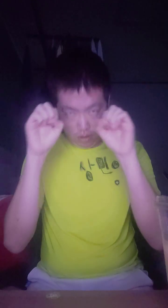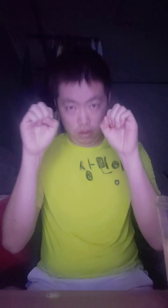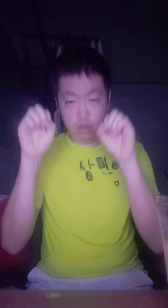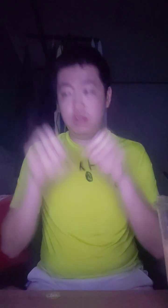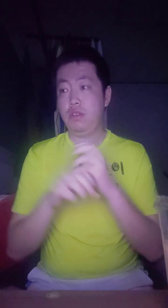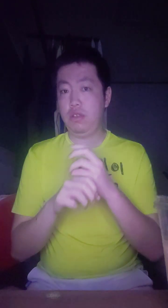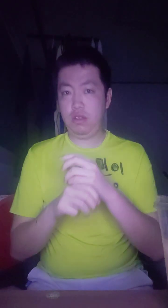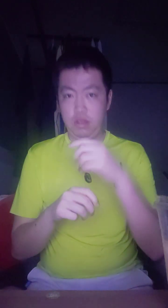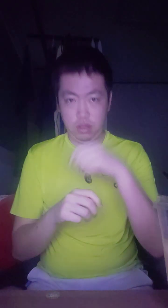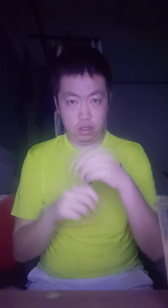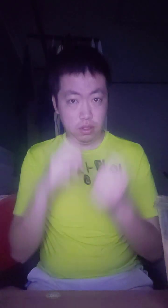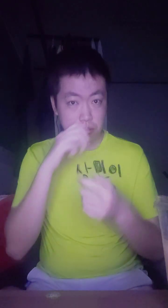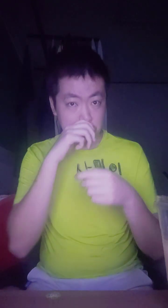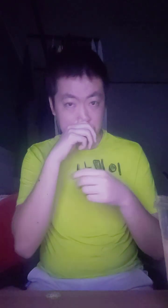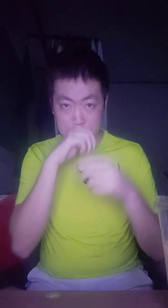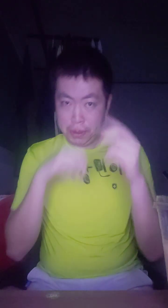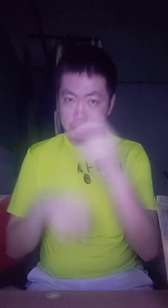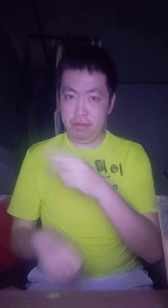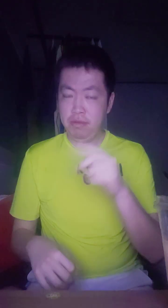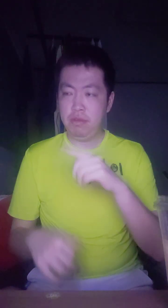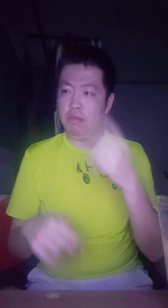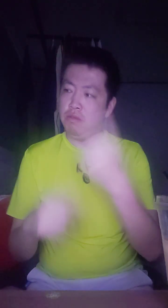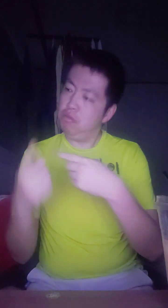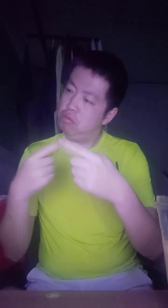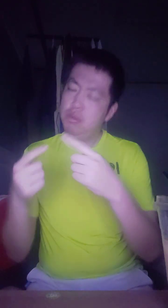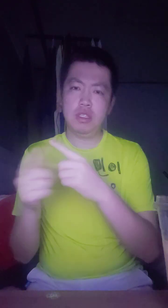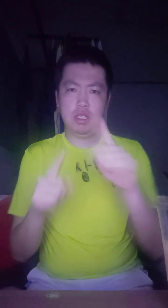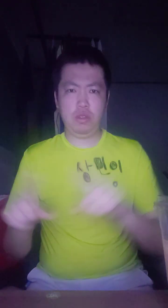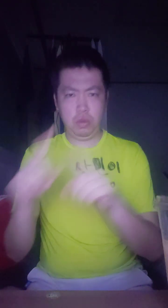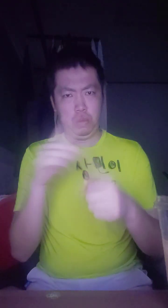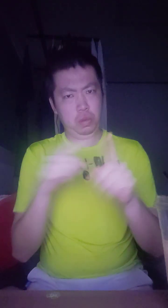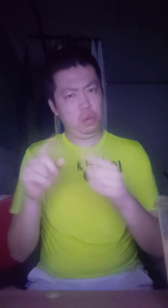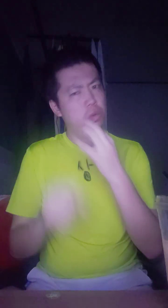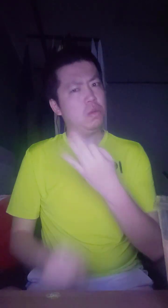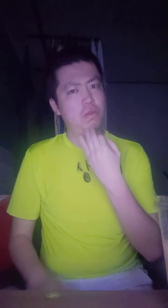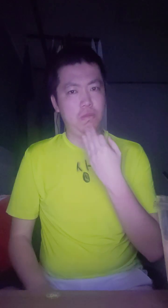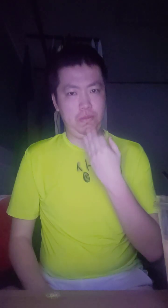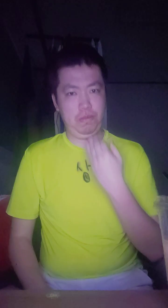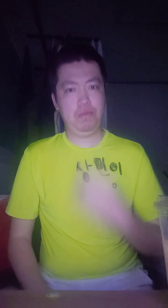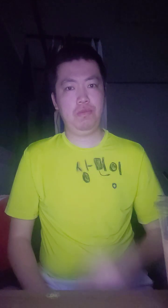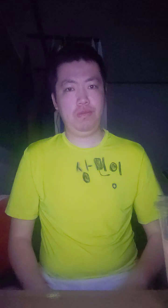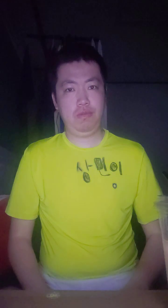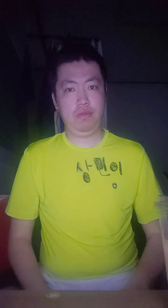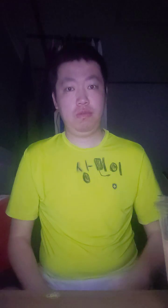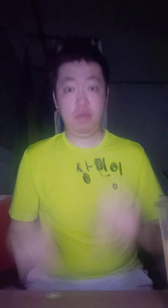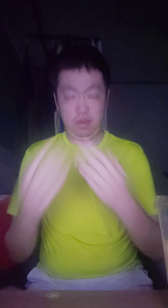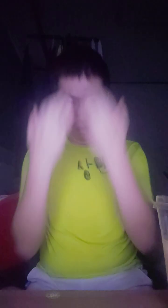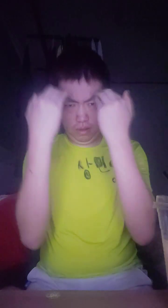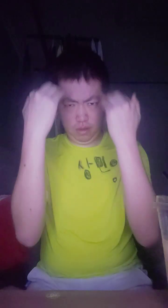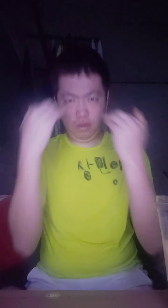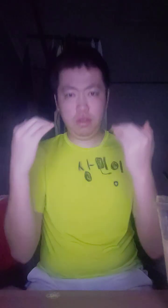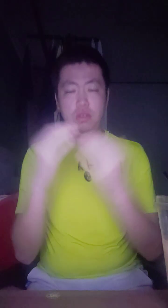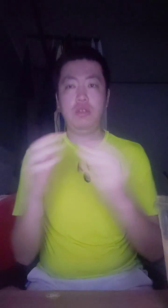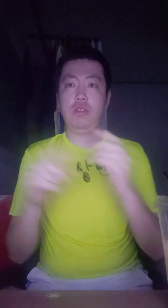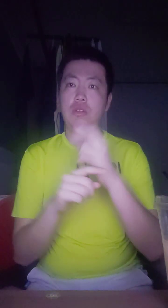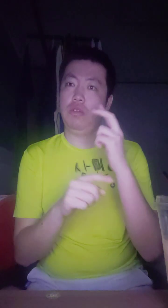정전이 일어났는데 당시에는 노후 부품을 재사용한 것이 원인이었습니다. 한여름 전력 수요 성수기를